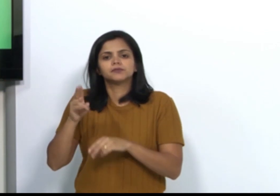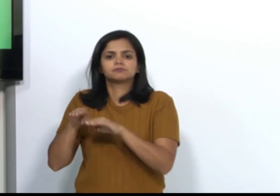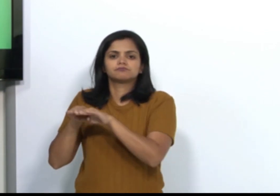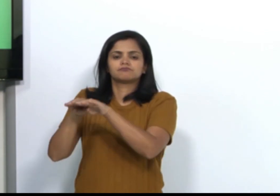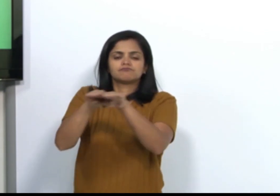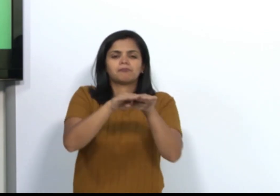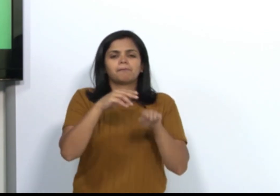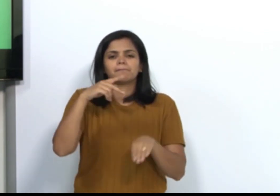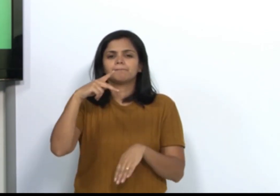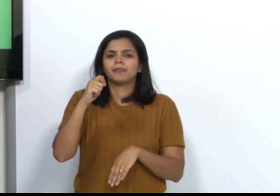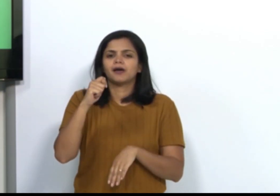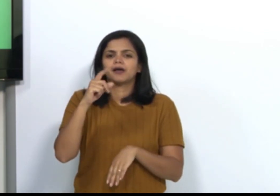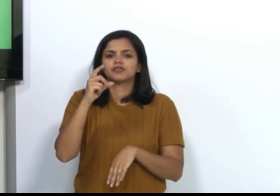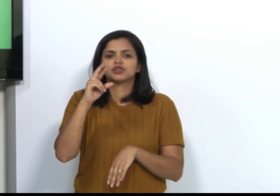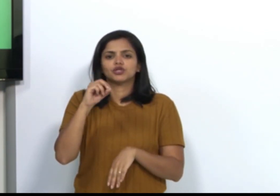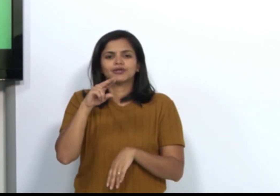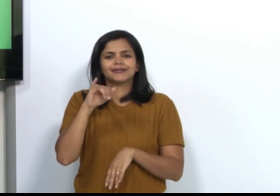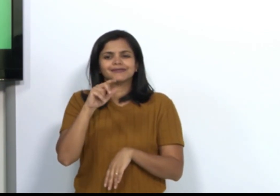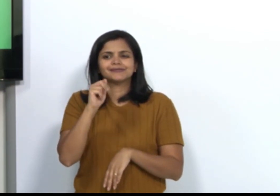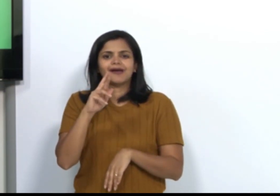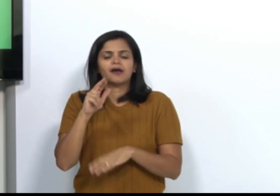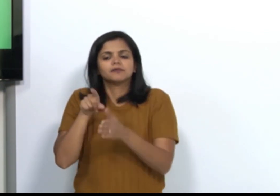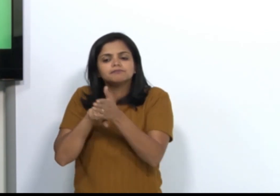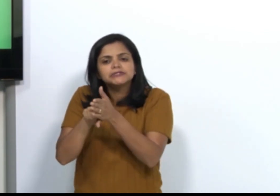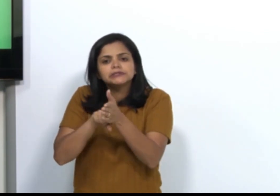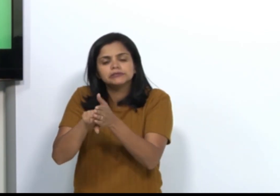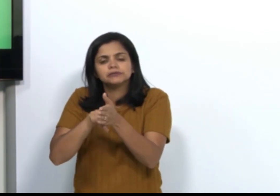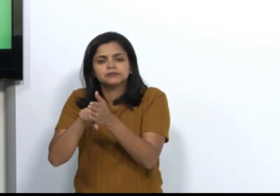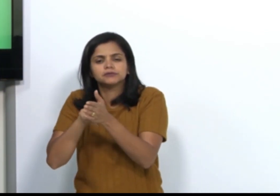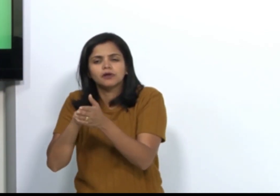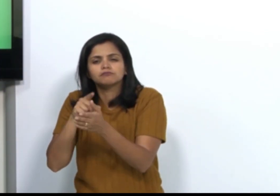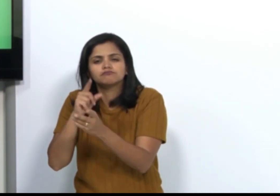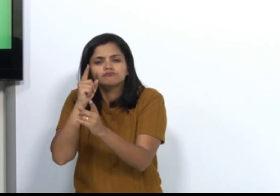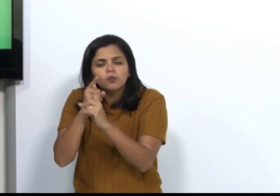convencionadas por esse programa, de forma a padronizar